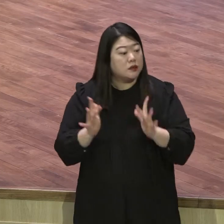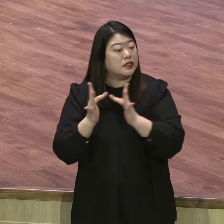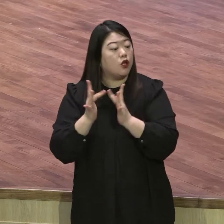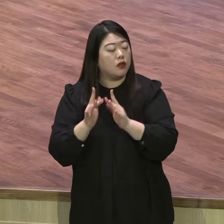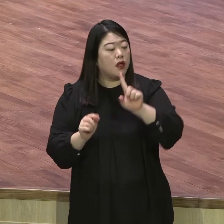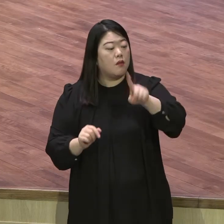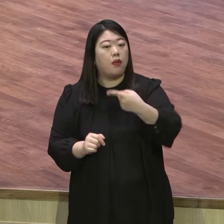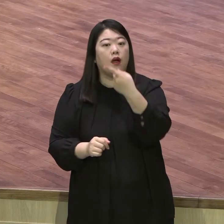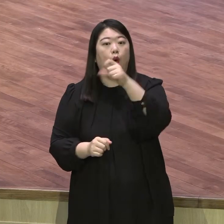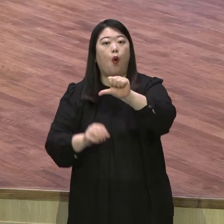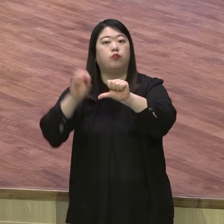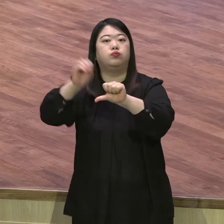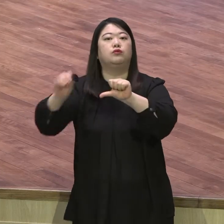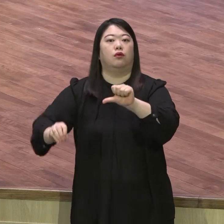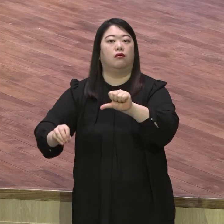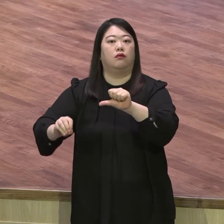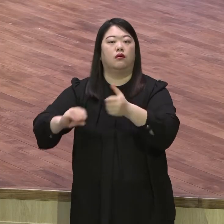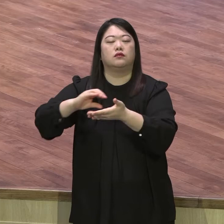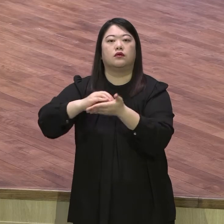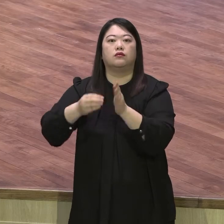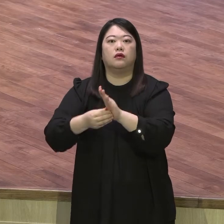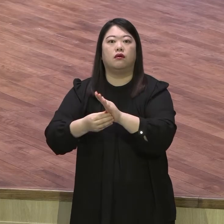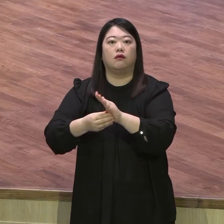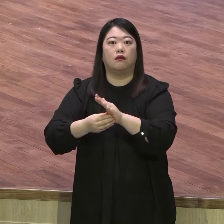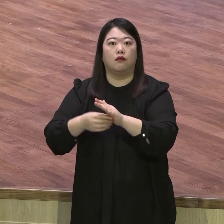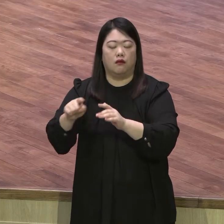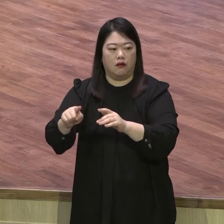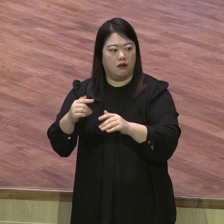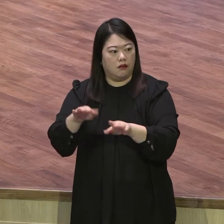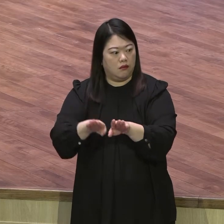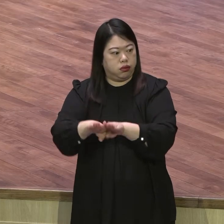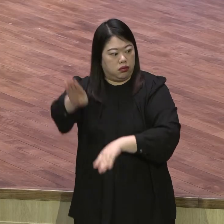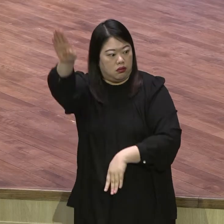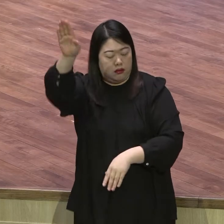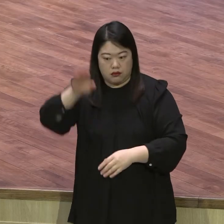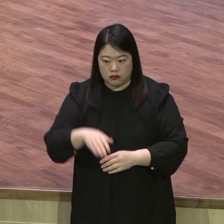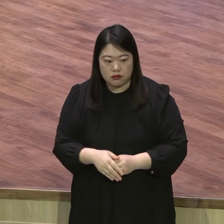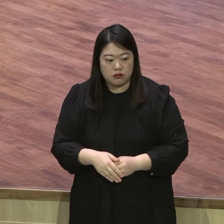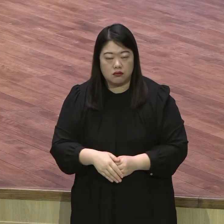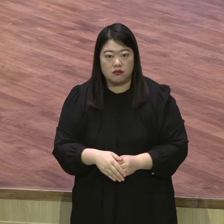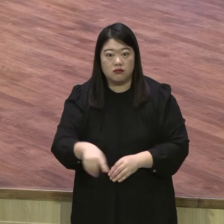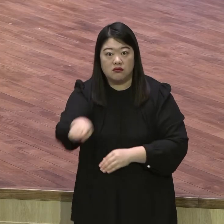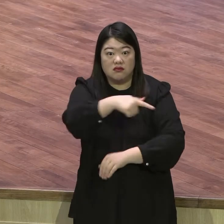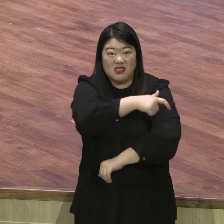수준. 그 교회 영적 진단입니다.